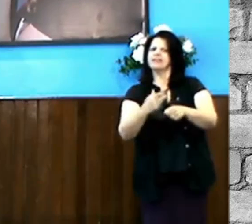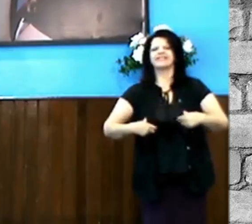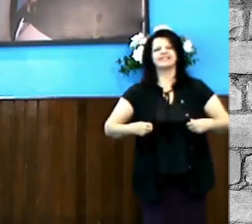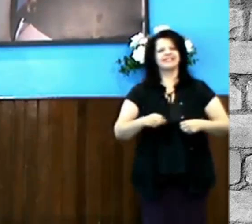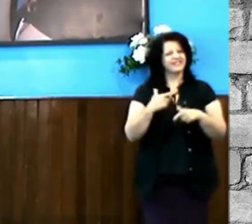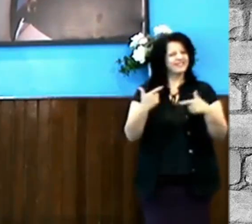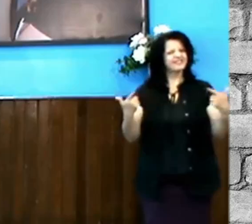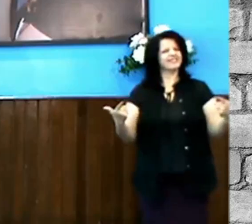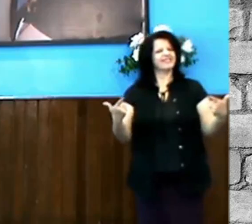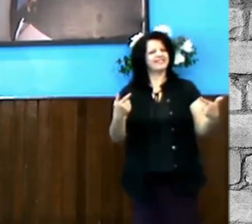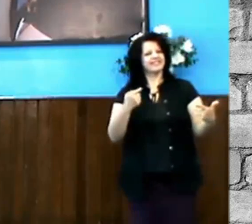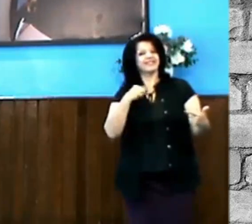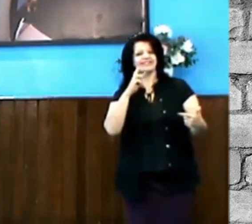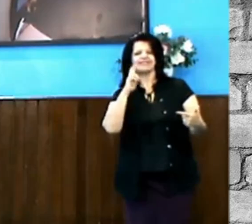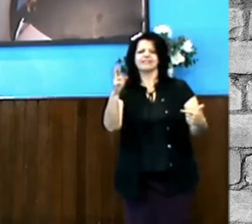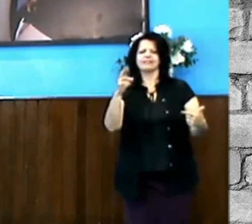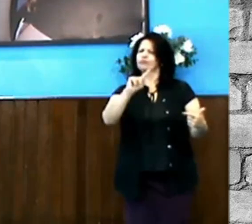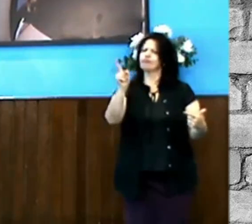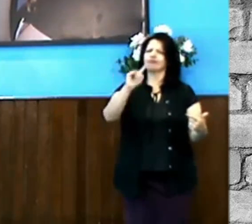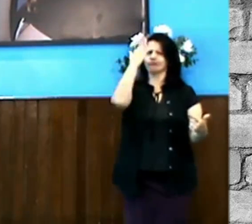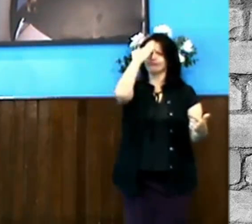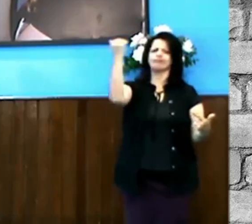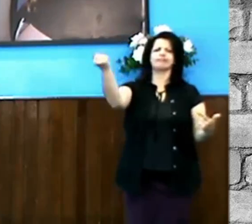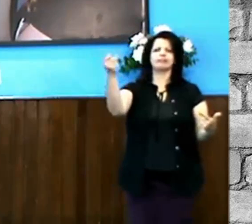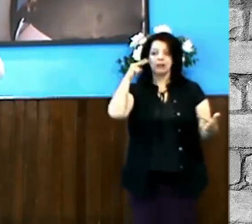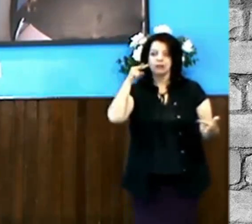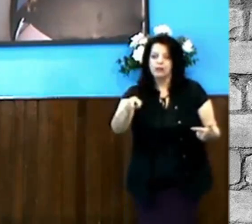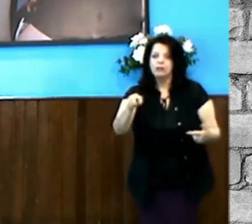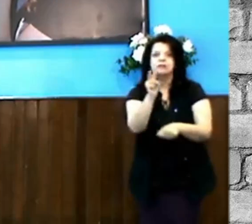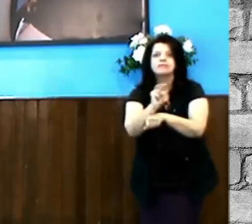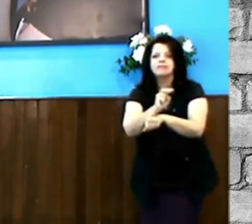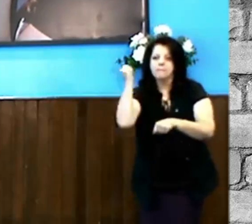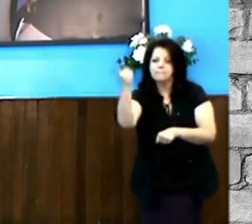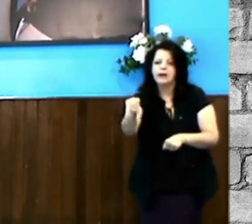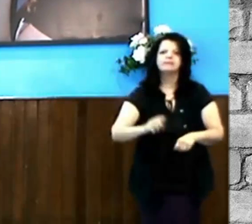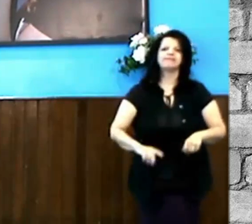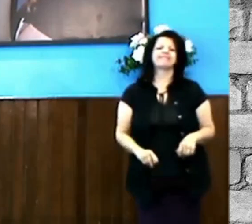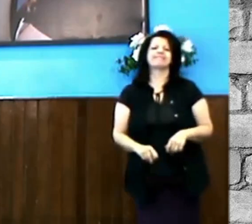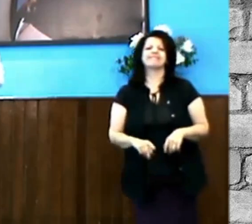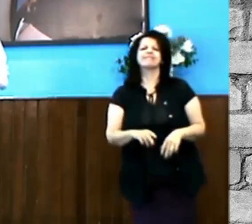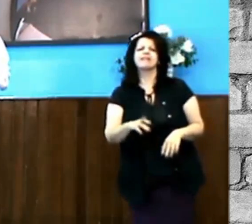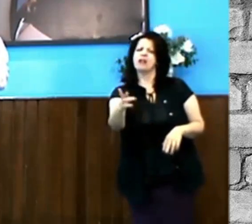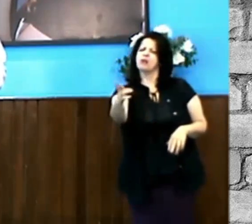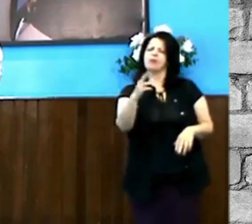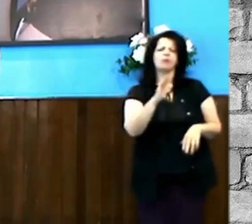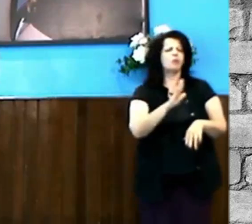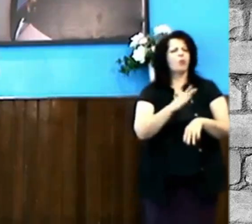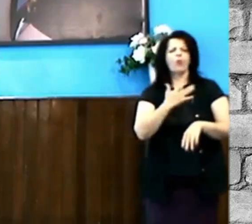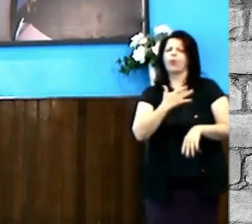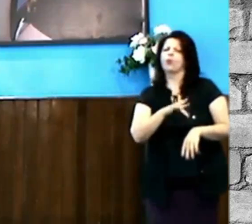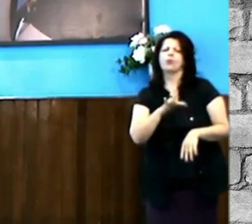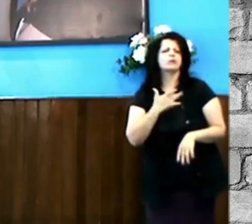Eu disse, não sei. Eu vi a cobra e matei. Ele falou assim, tadinha da